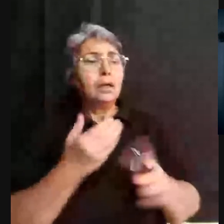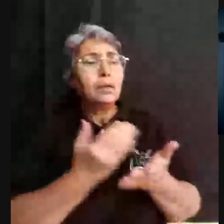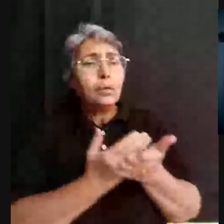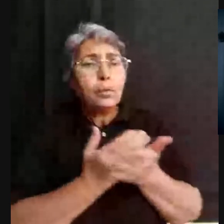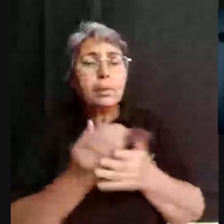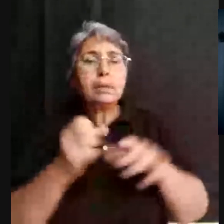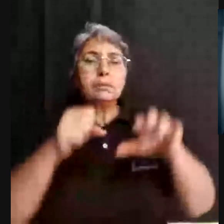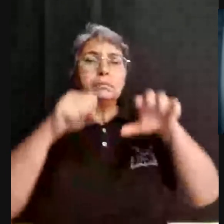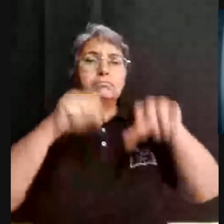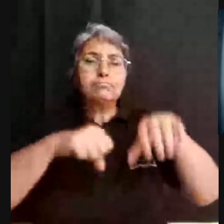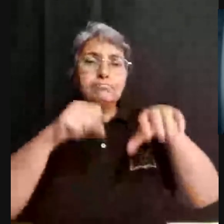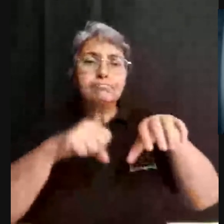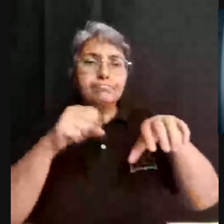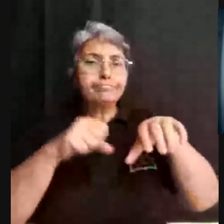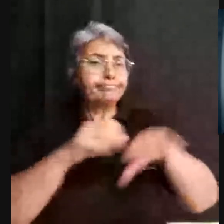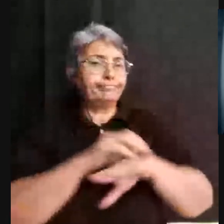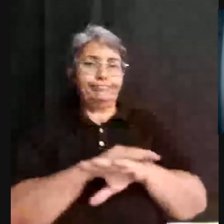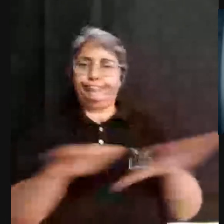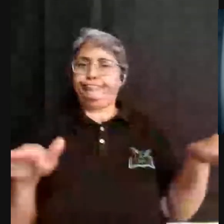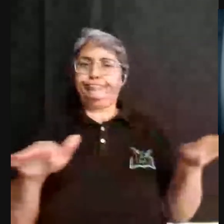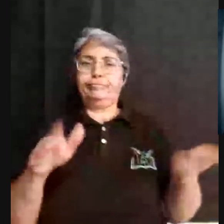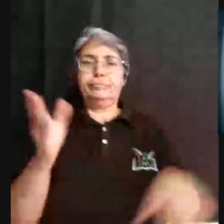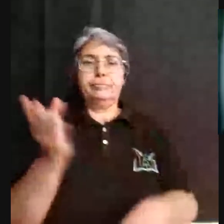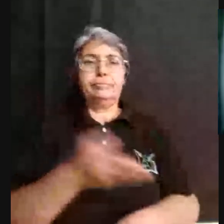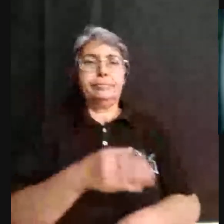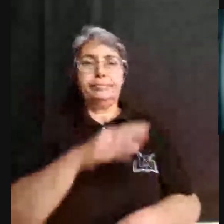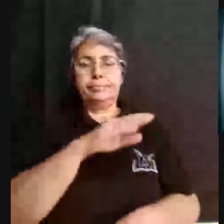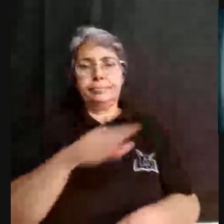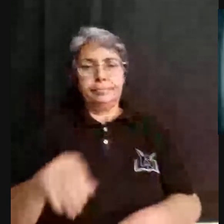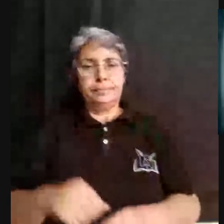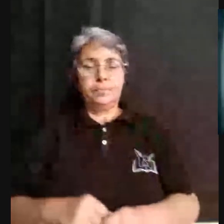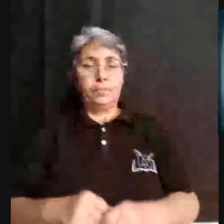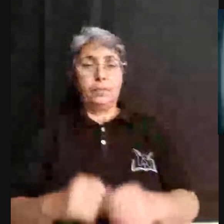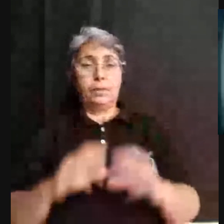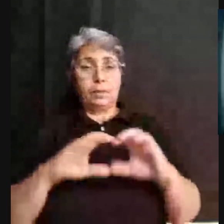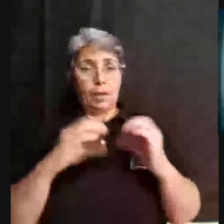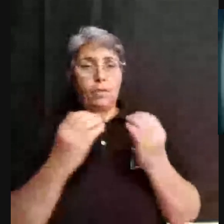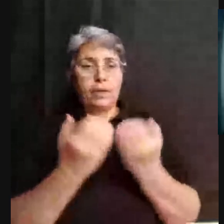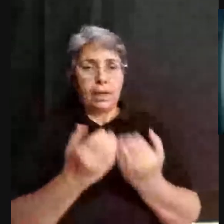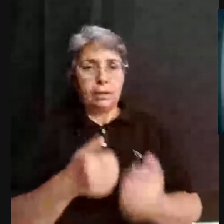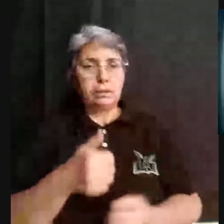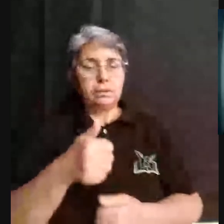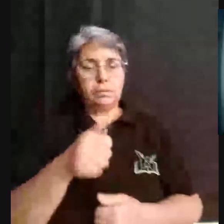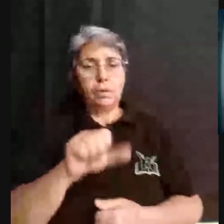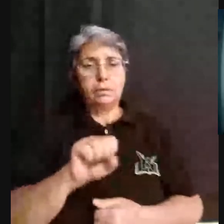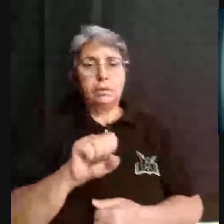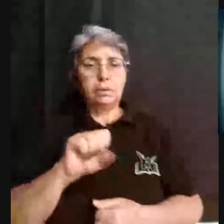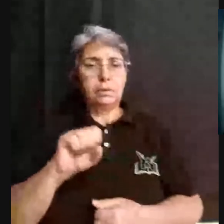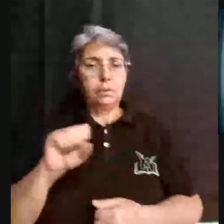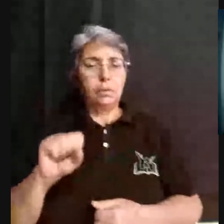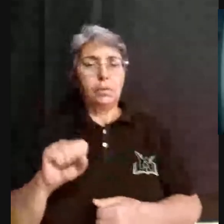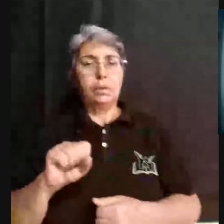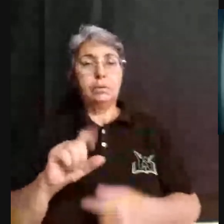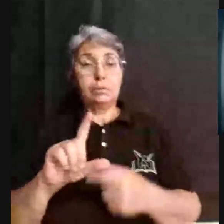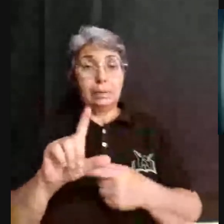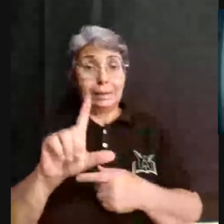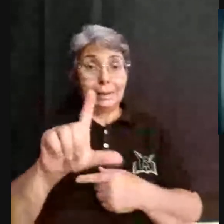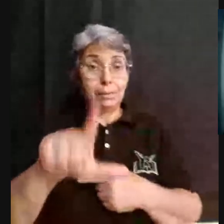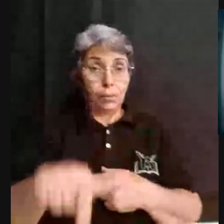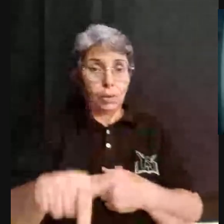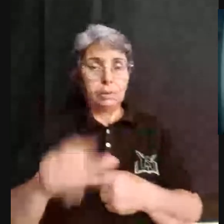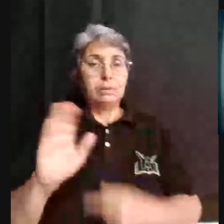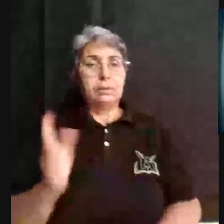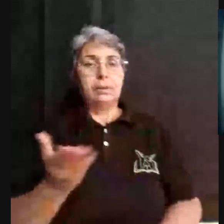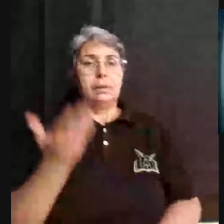abortada. Após a Conferência Geral de 1888, a irmã White escreve